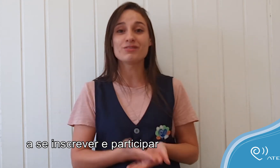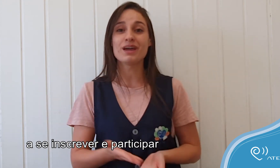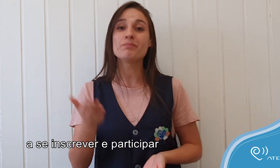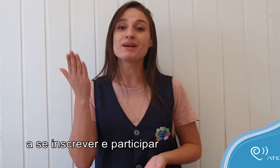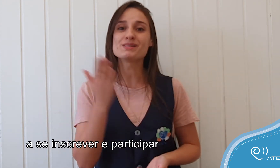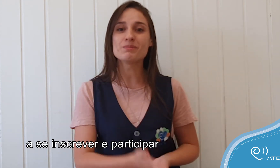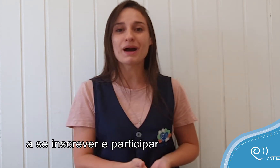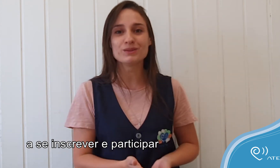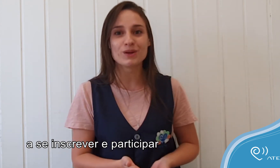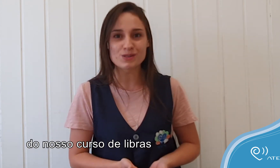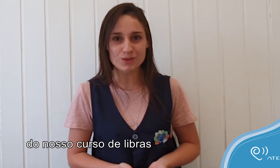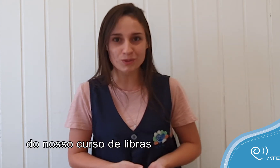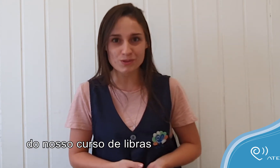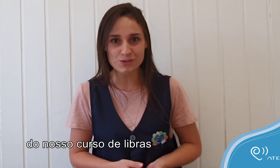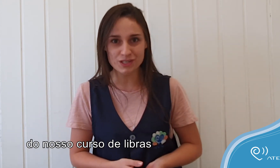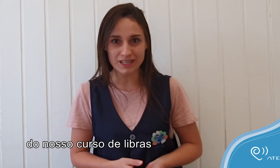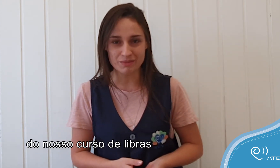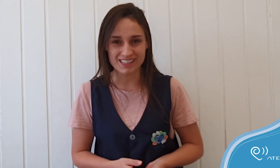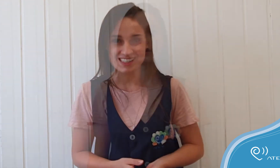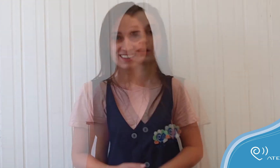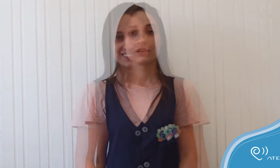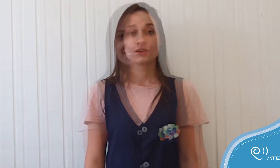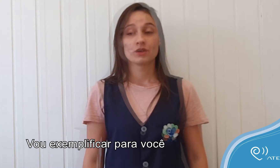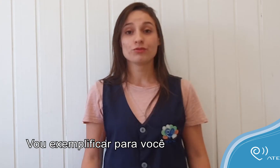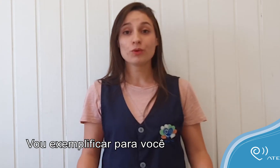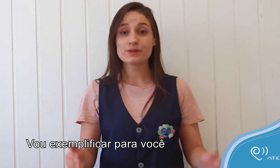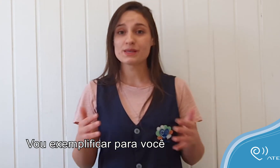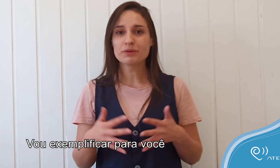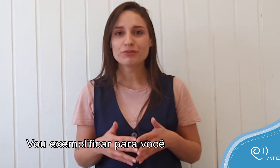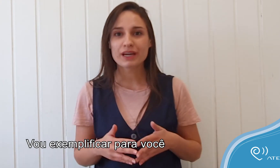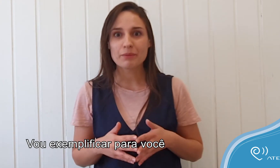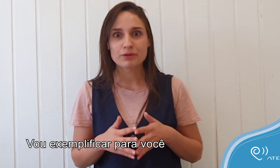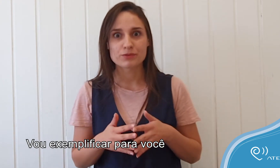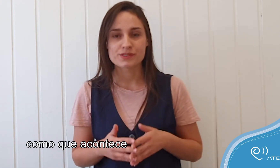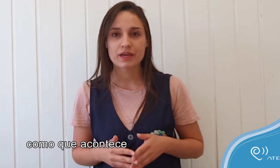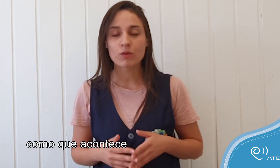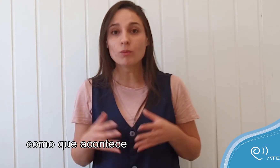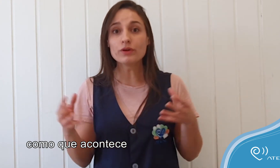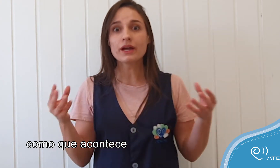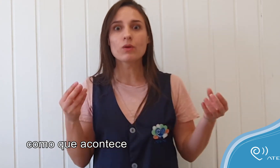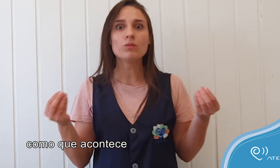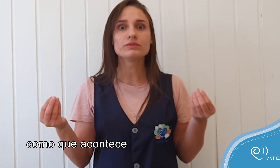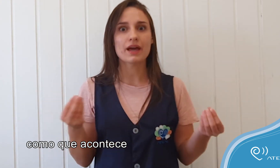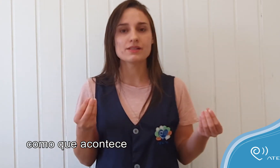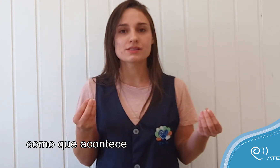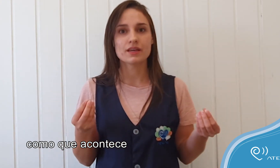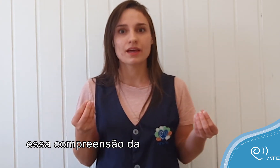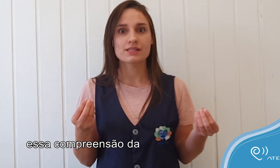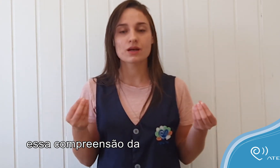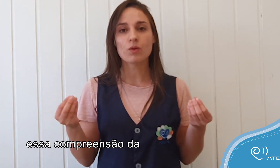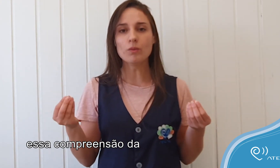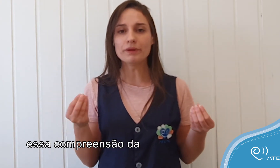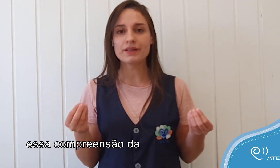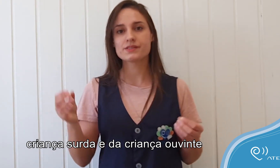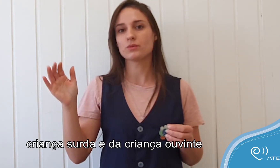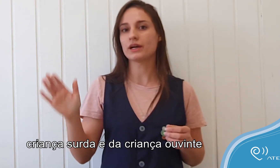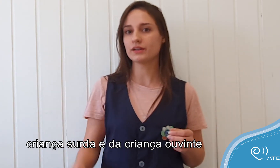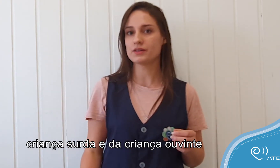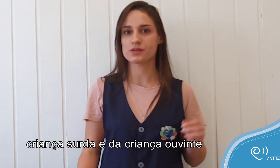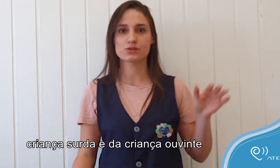e participar do nosso curso de Libras. Vou exemplificar para você como que acontece essa compreensão da criança surda